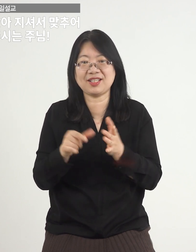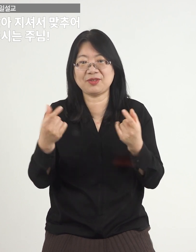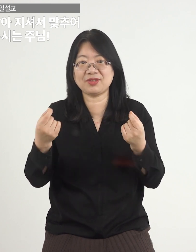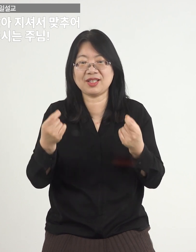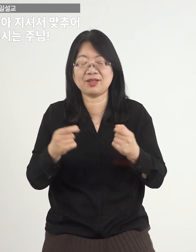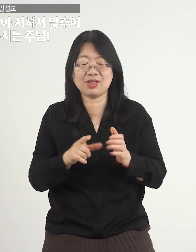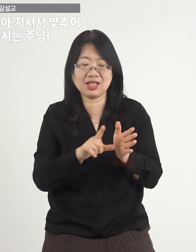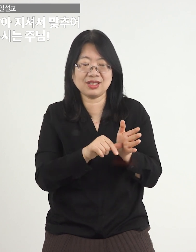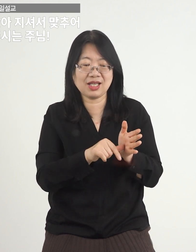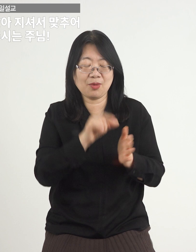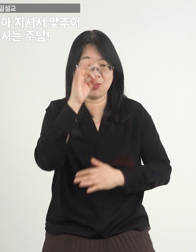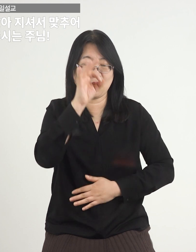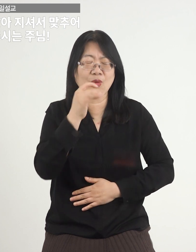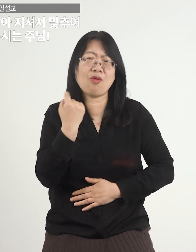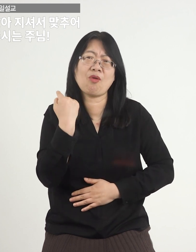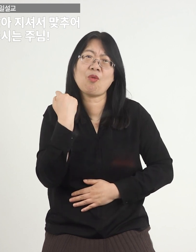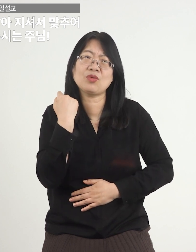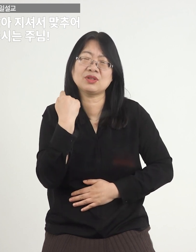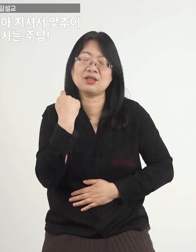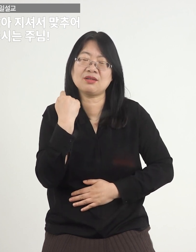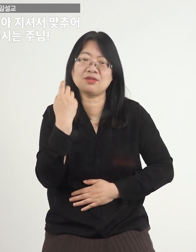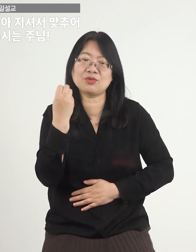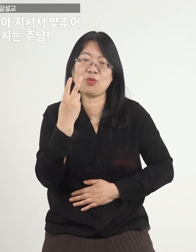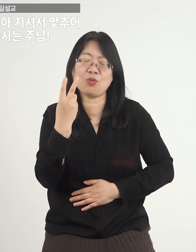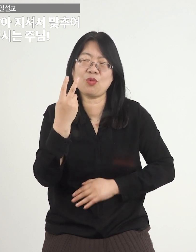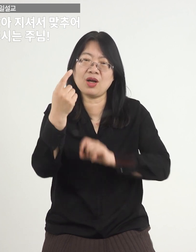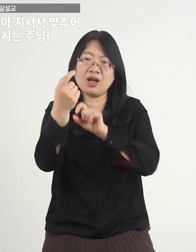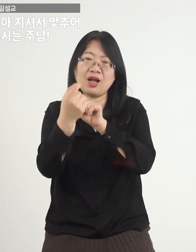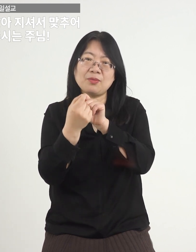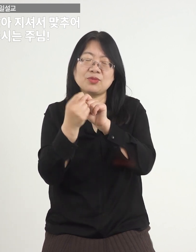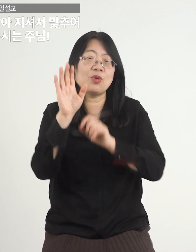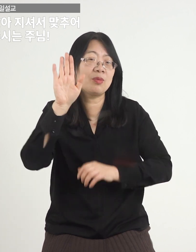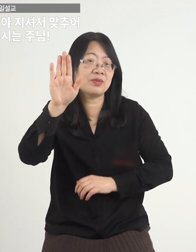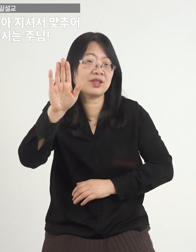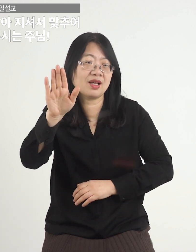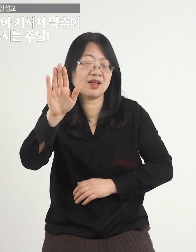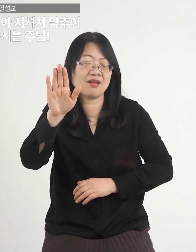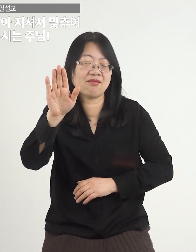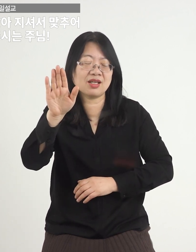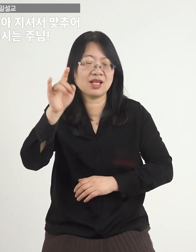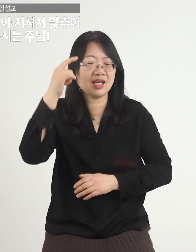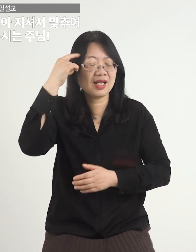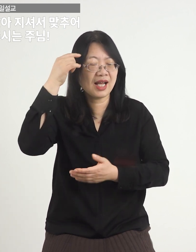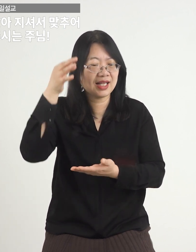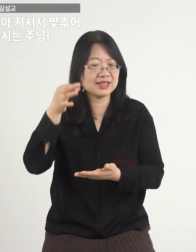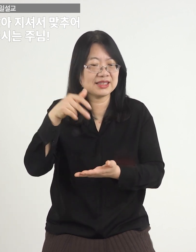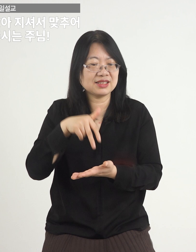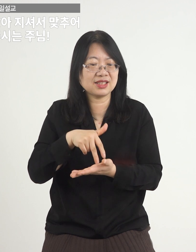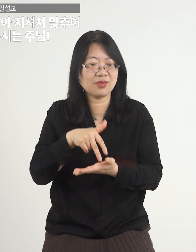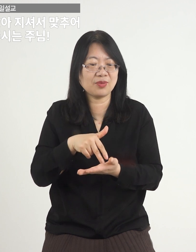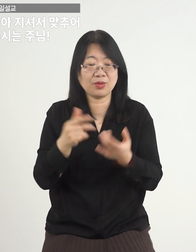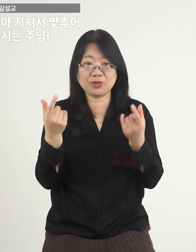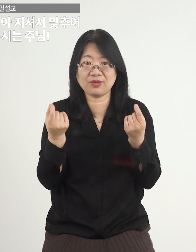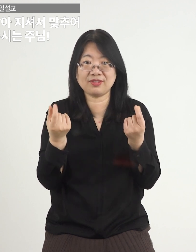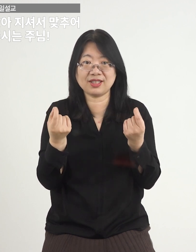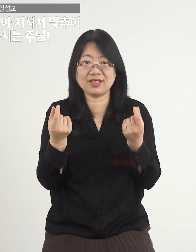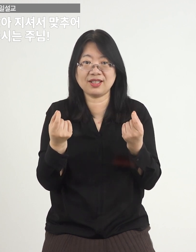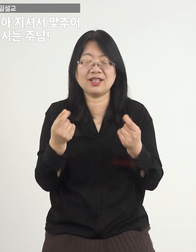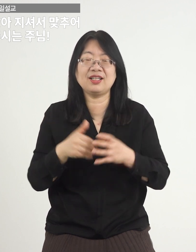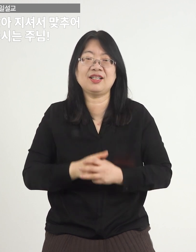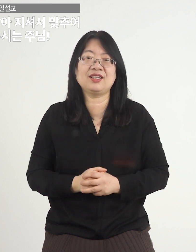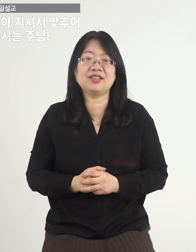시간의 개념으로야 어제의 시간이나 또 다가올 시간이나 가치적 측면에서는 똑같을 수